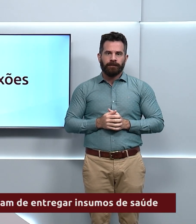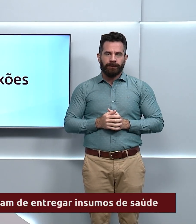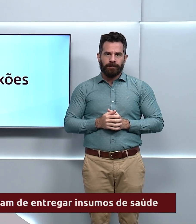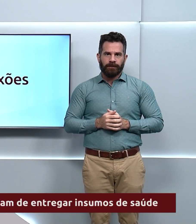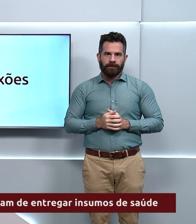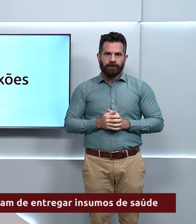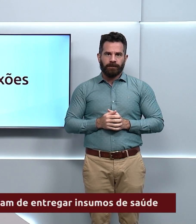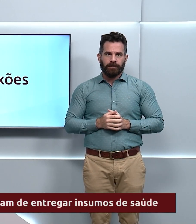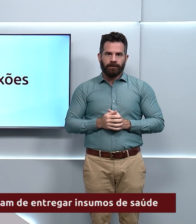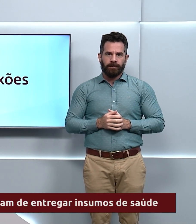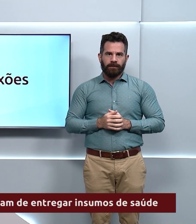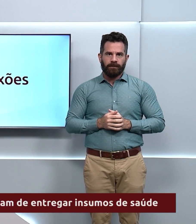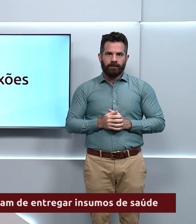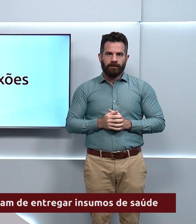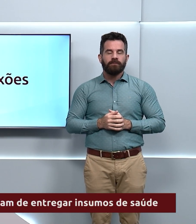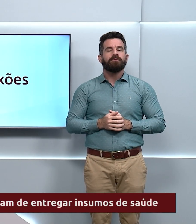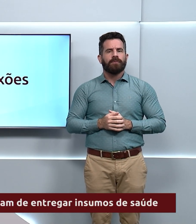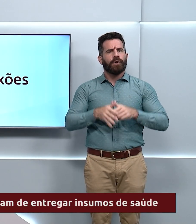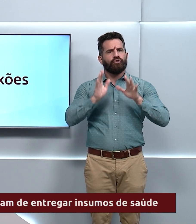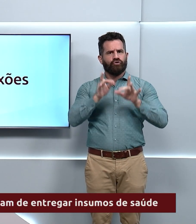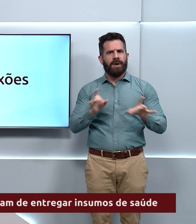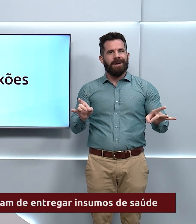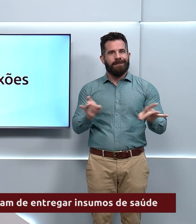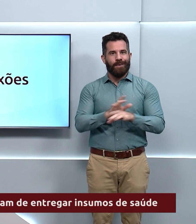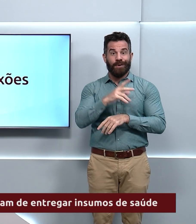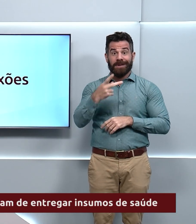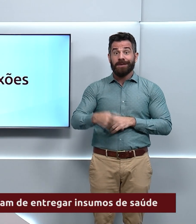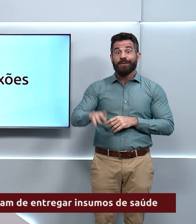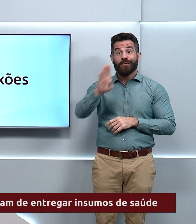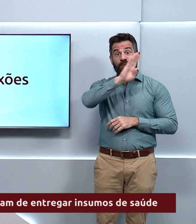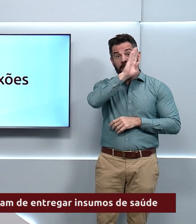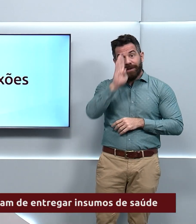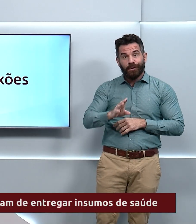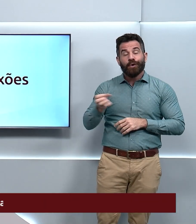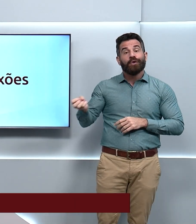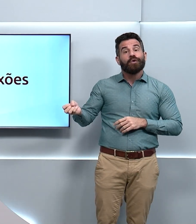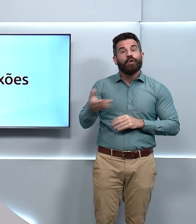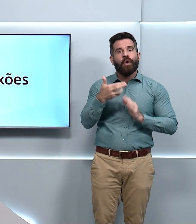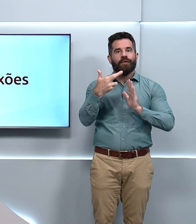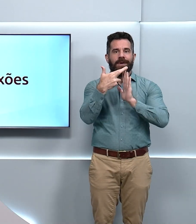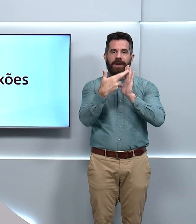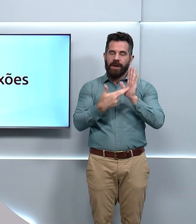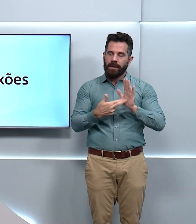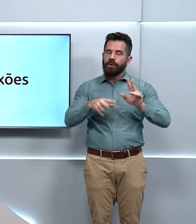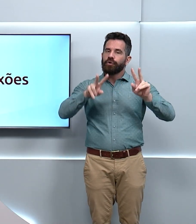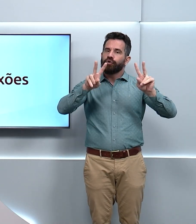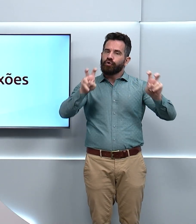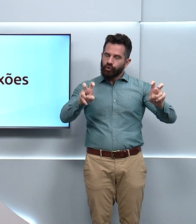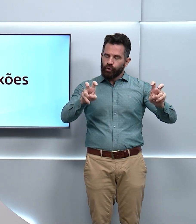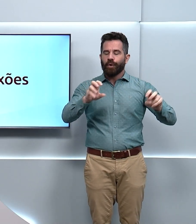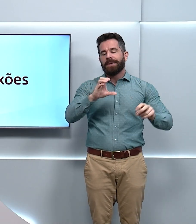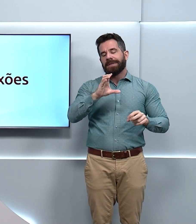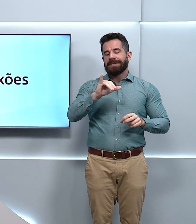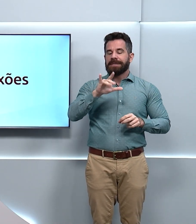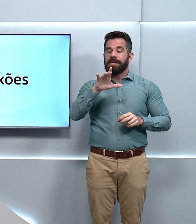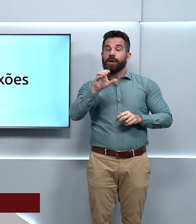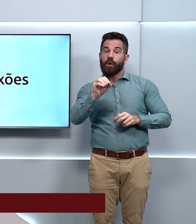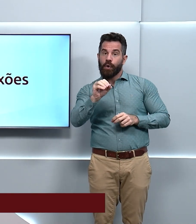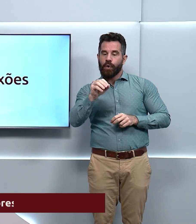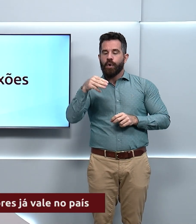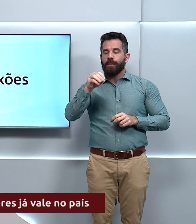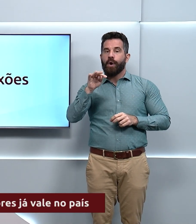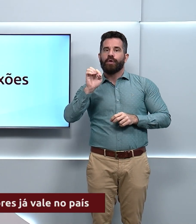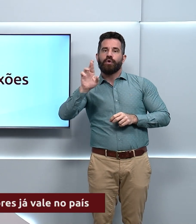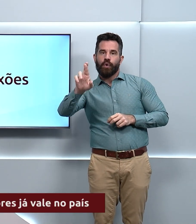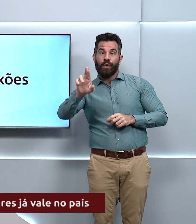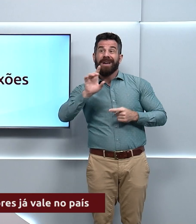Bom, e já estão valendo em todo o Brasil as novas regras para os ciclomotores. Cada estado e cada cidade é